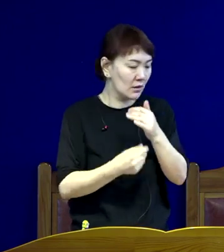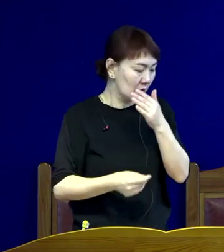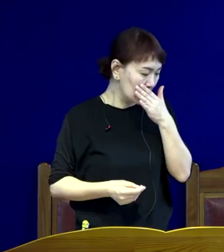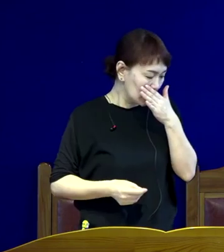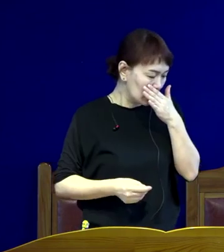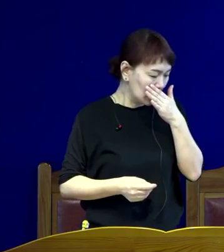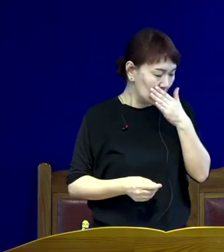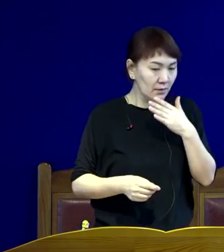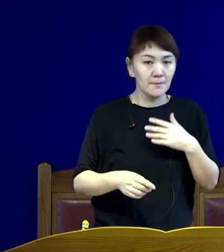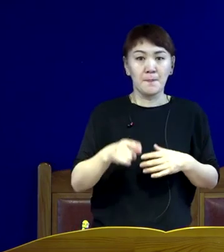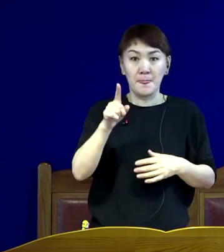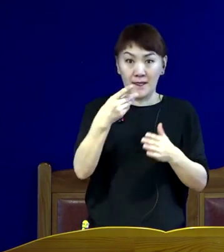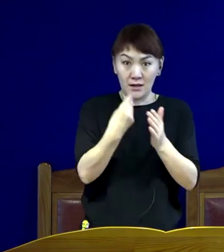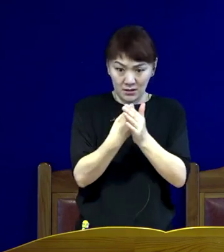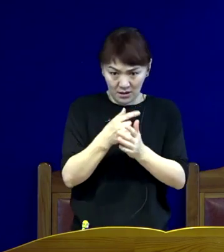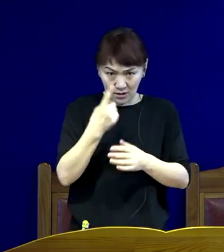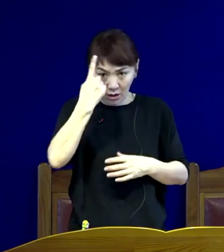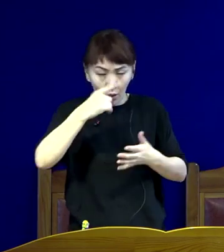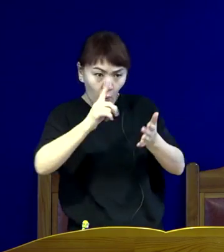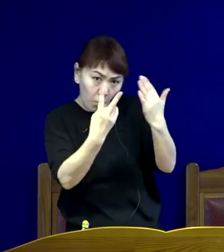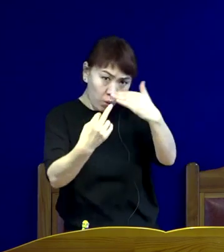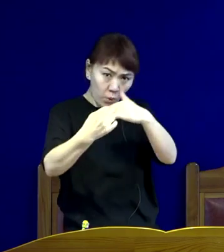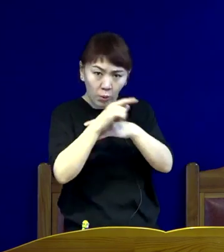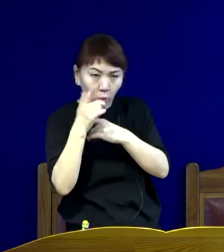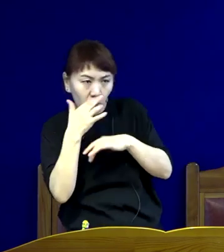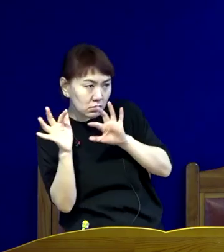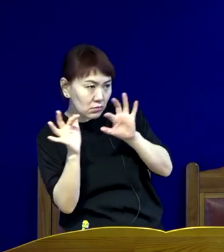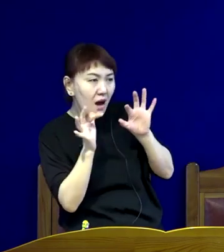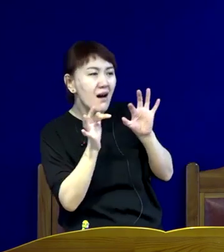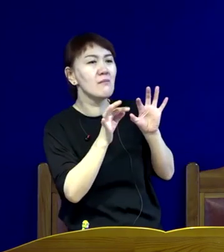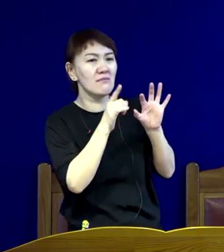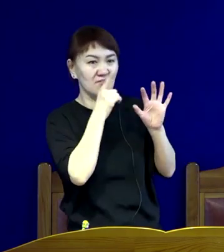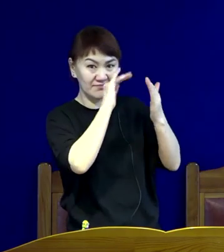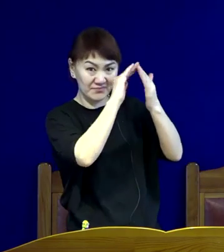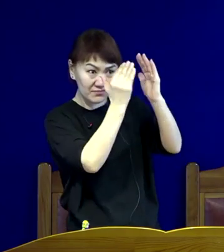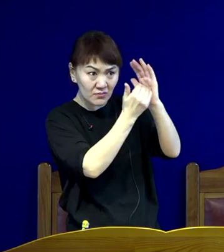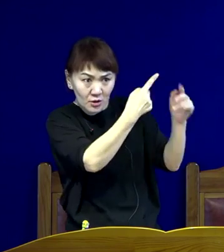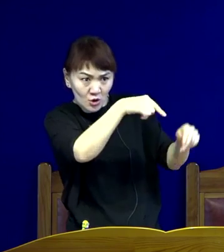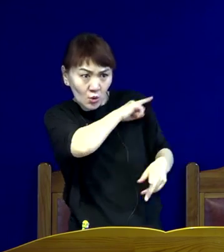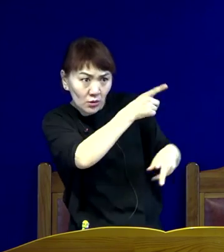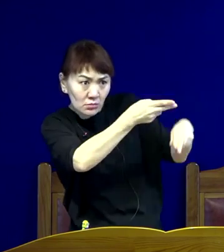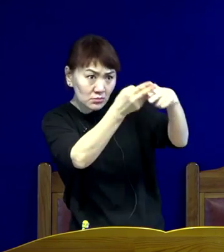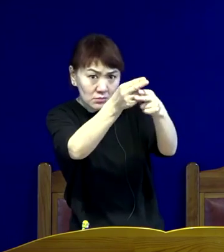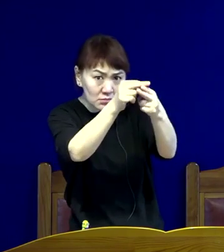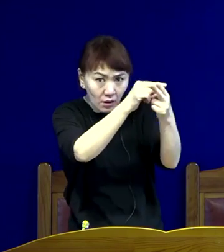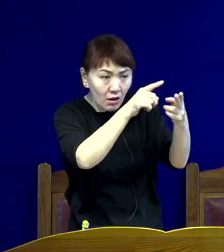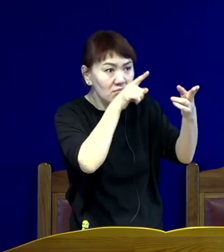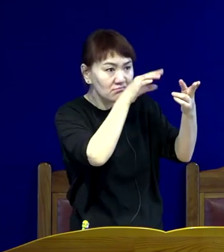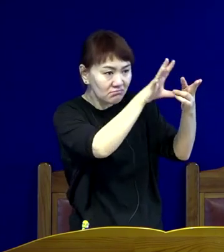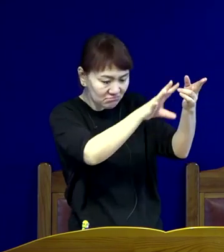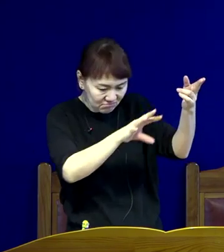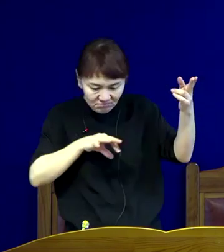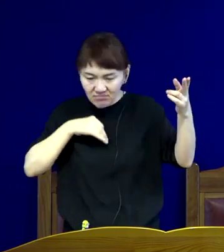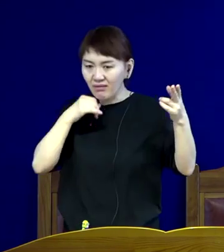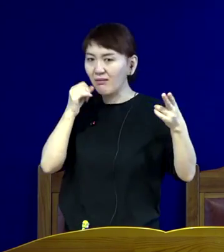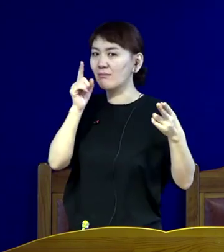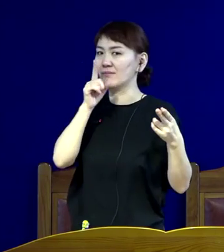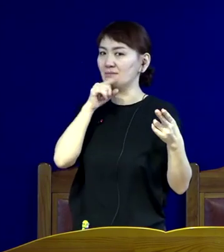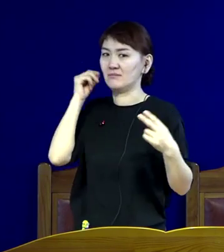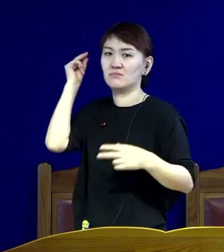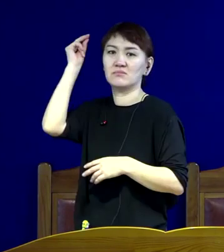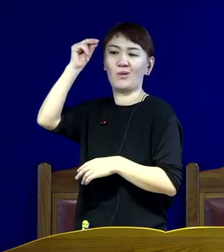хүмүүжж байхаар байлгах хэрэгтэй. А тэгжээч аа энэ гэр бүл чинь би ийм байр суурьтай юм байна гэх хүүхдүүд хараад